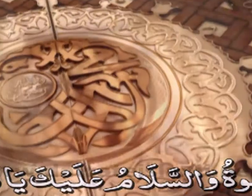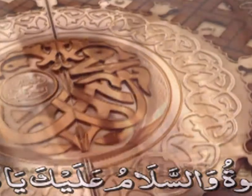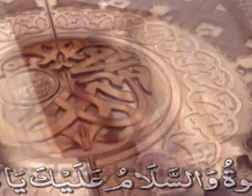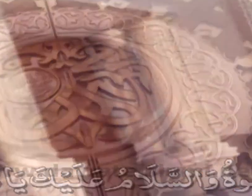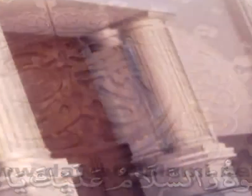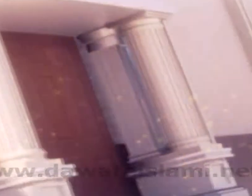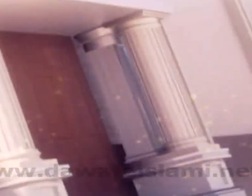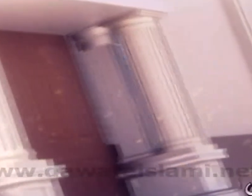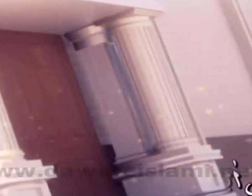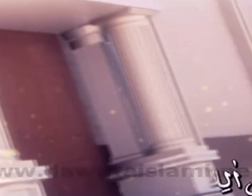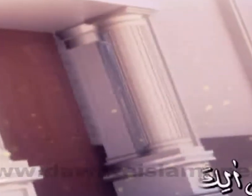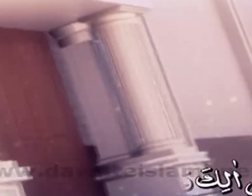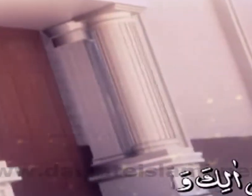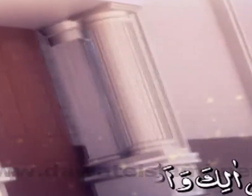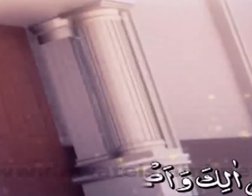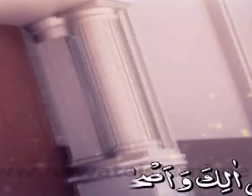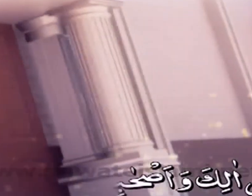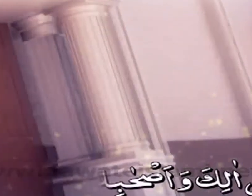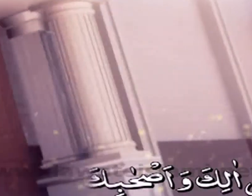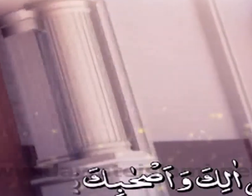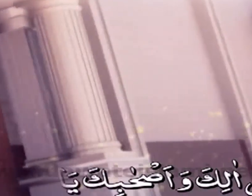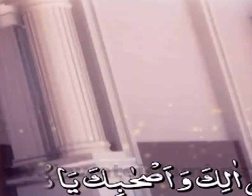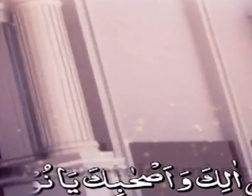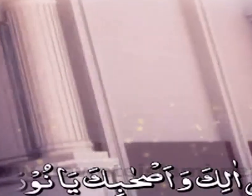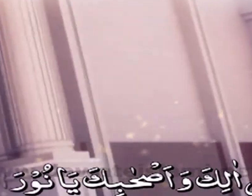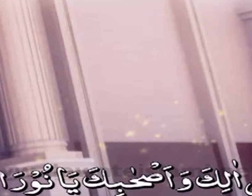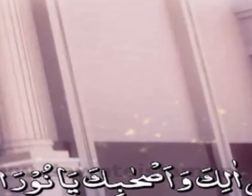وعلی آلک واصحابک یا نور اللہ۔